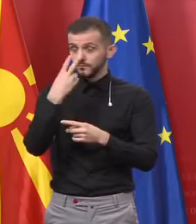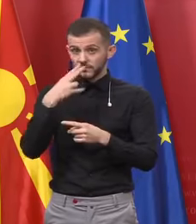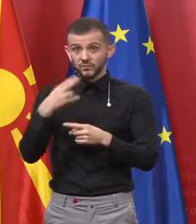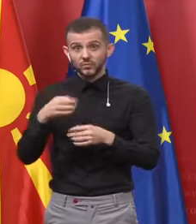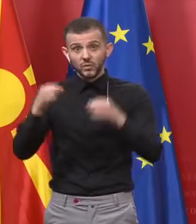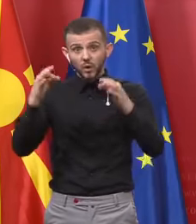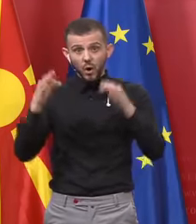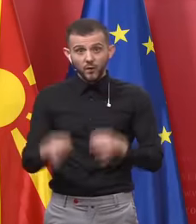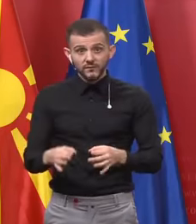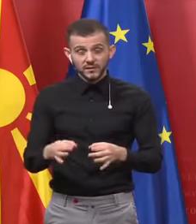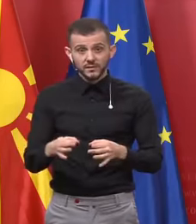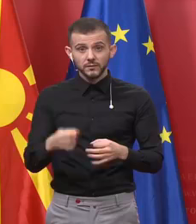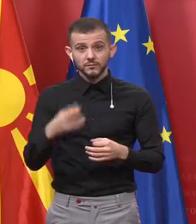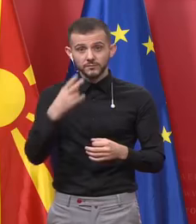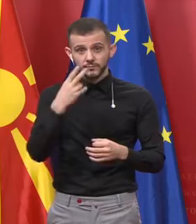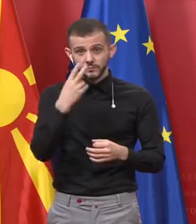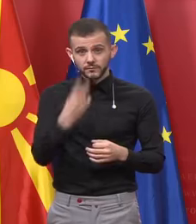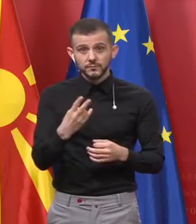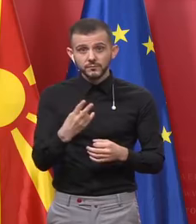формализирањето на